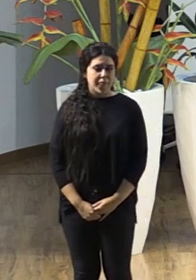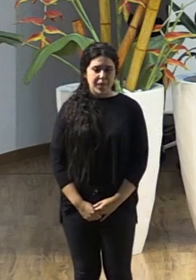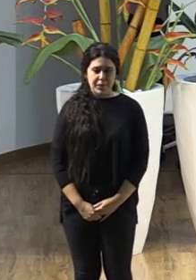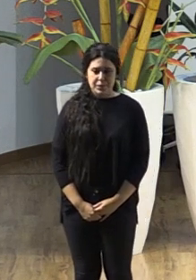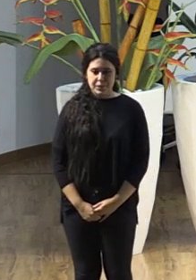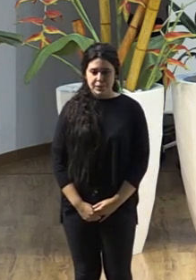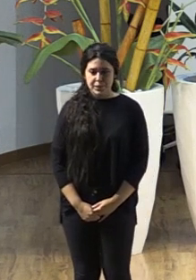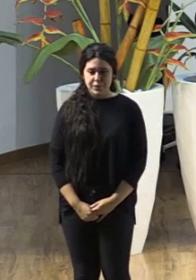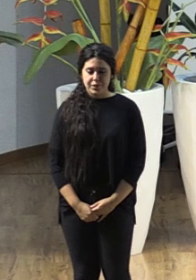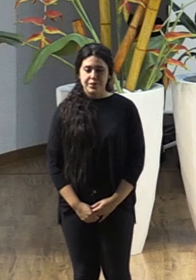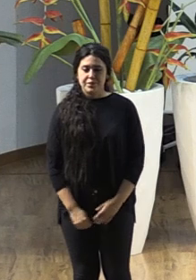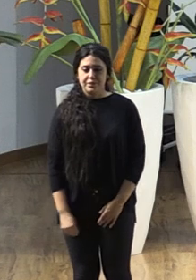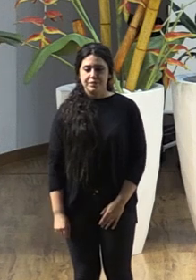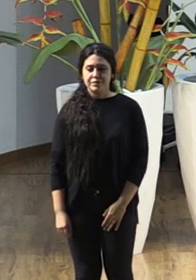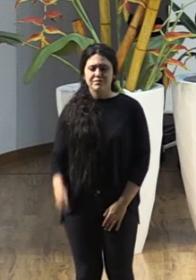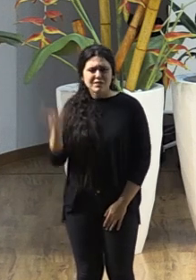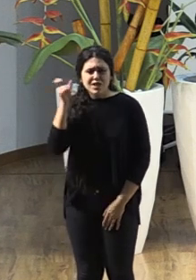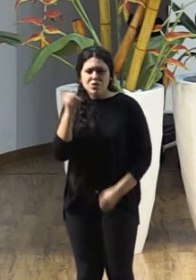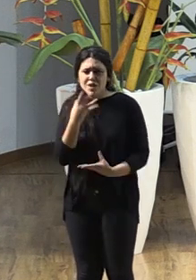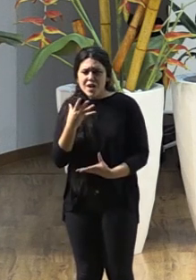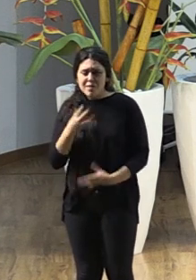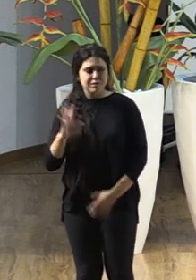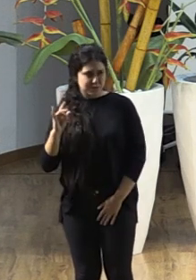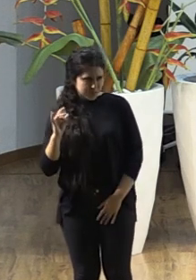¿Esto oyen bien?